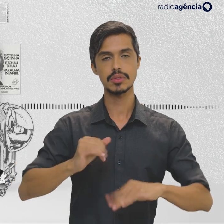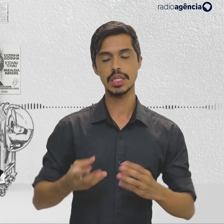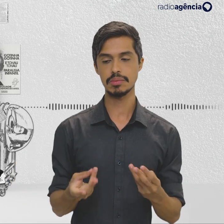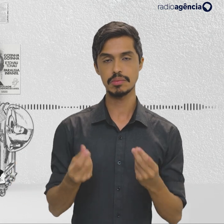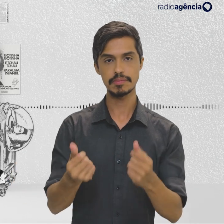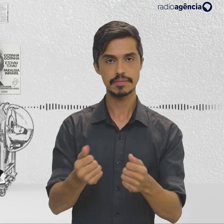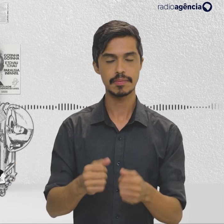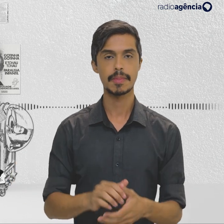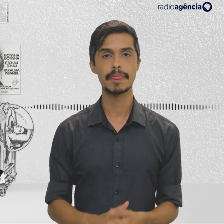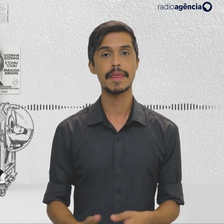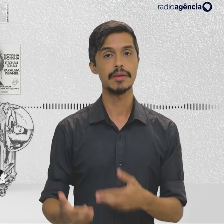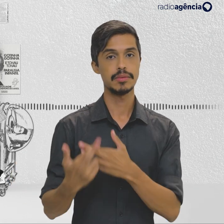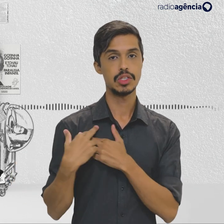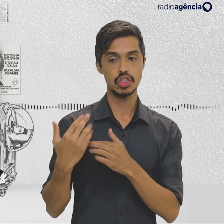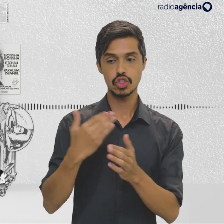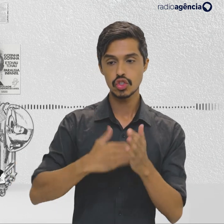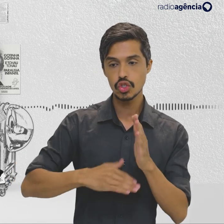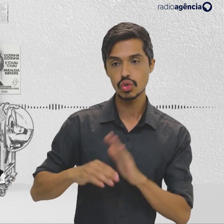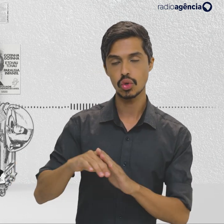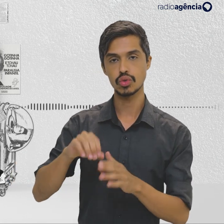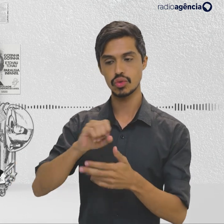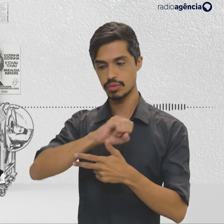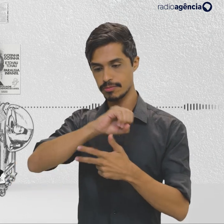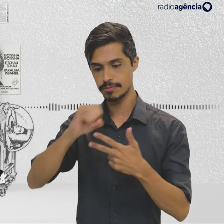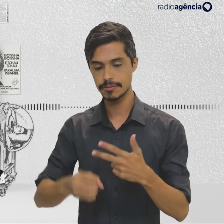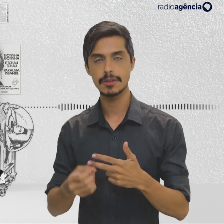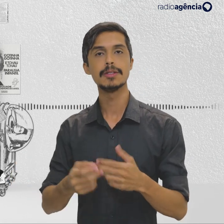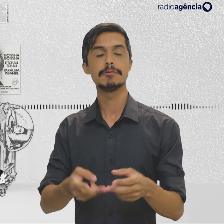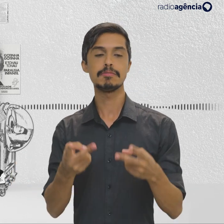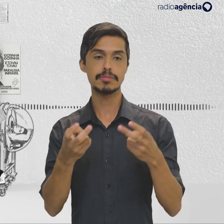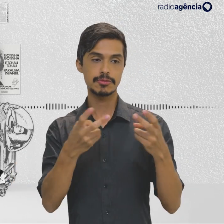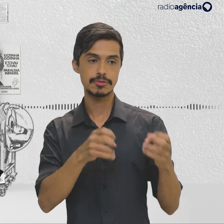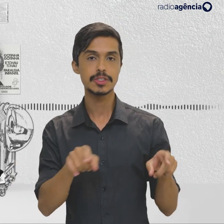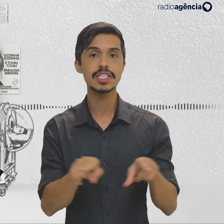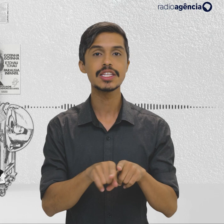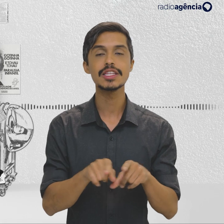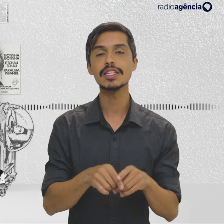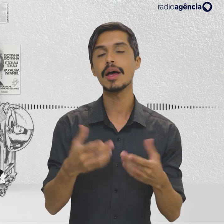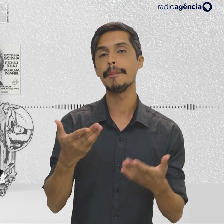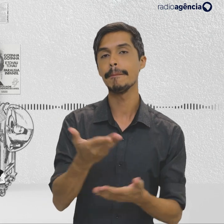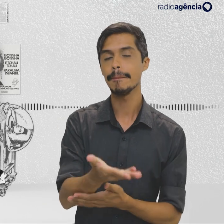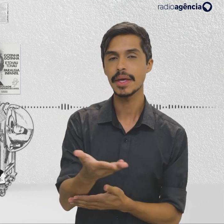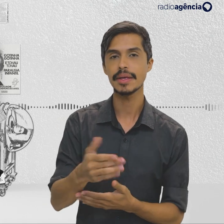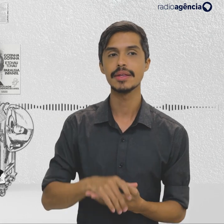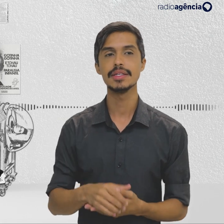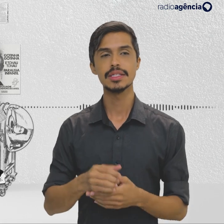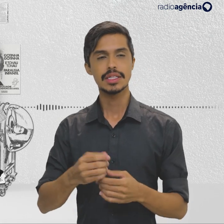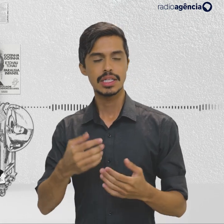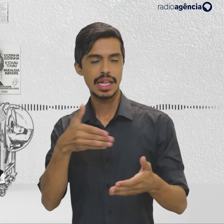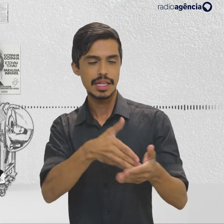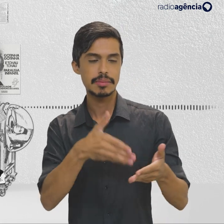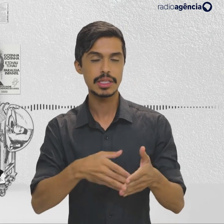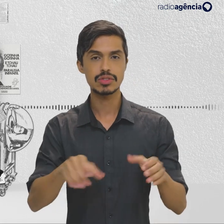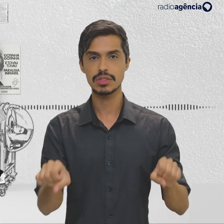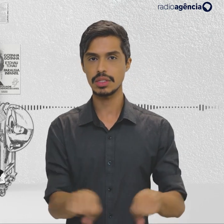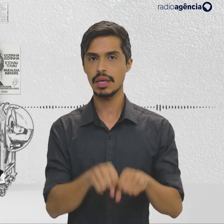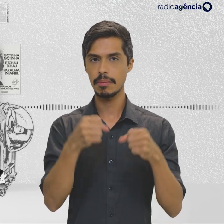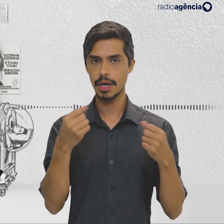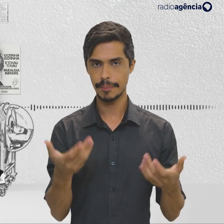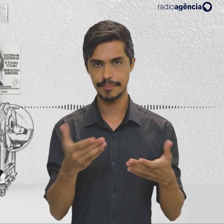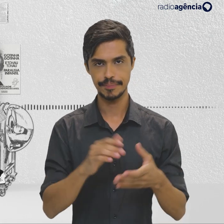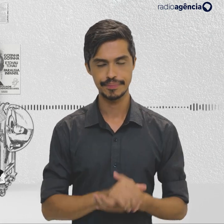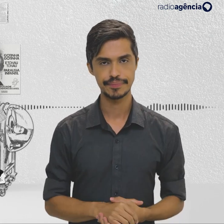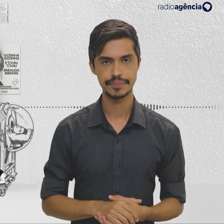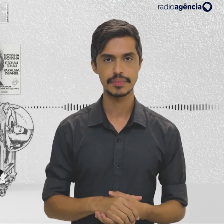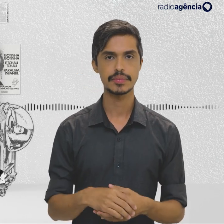capacitados é dever de todos esses poderes identificar e combater os entraves que atrapalham a